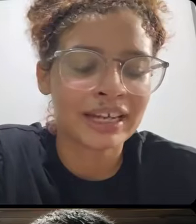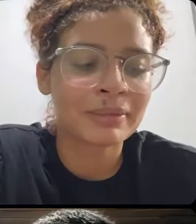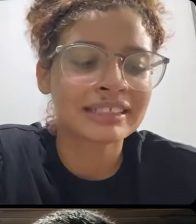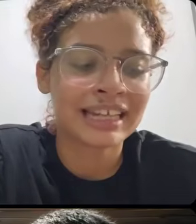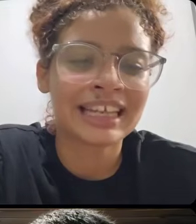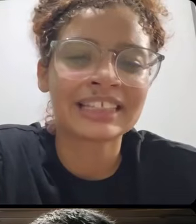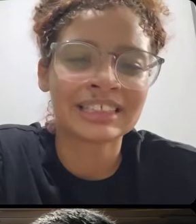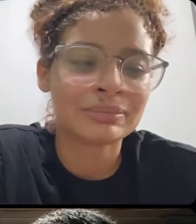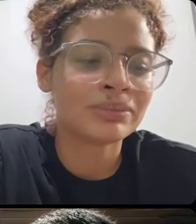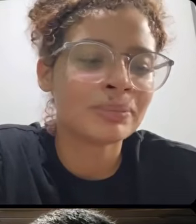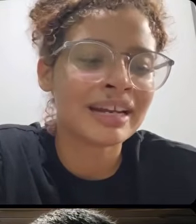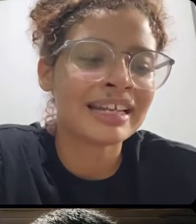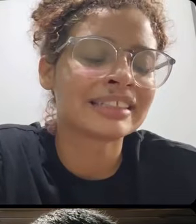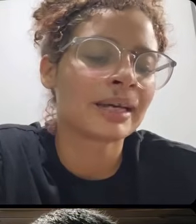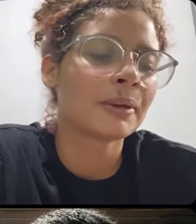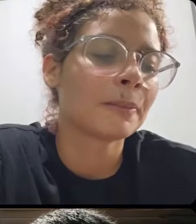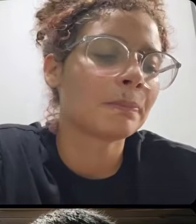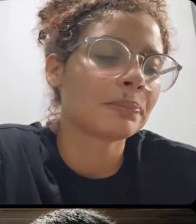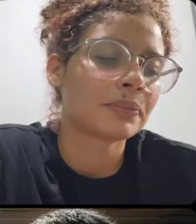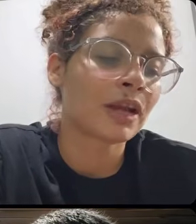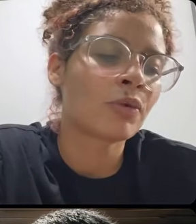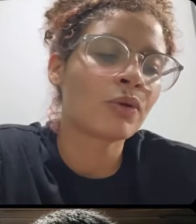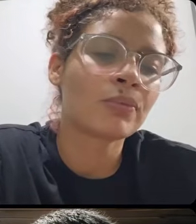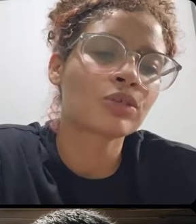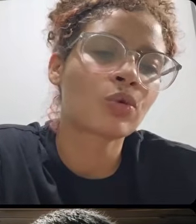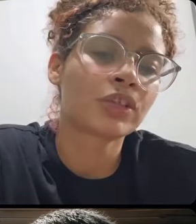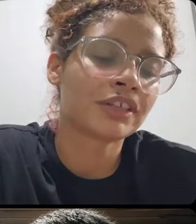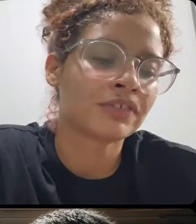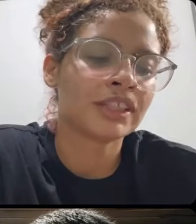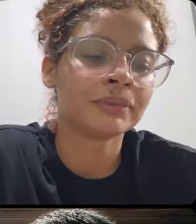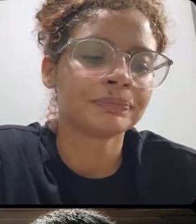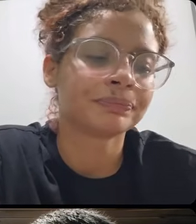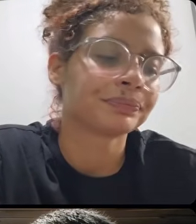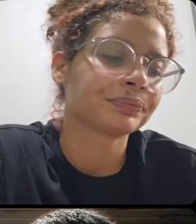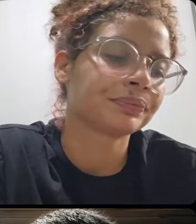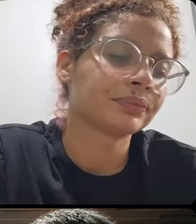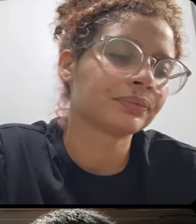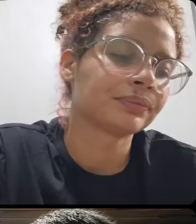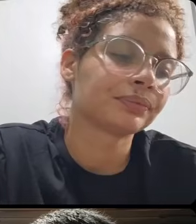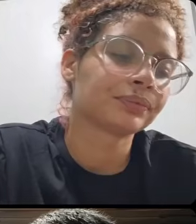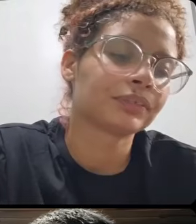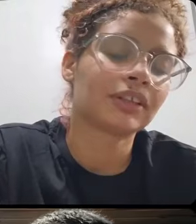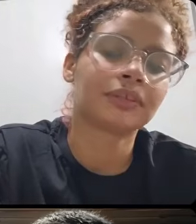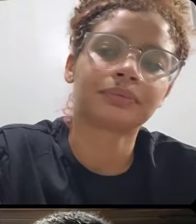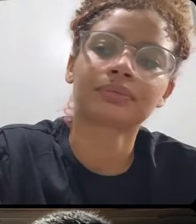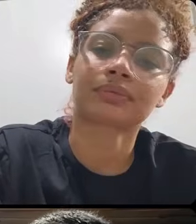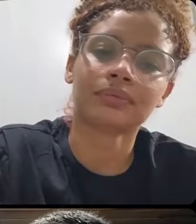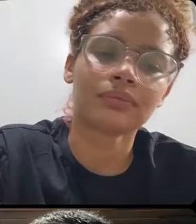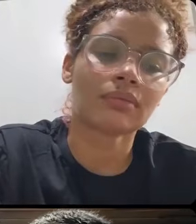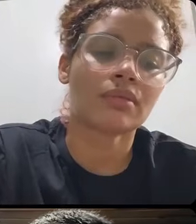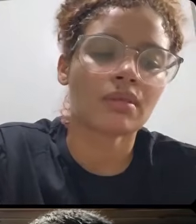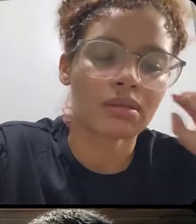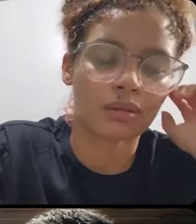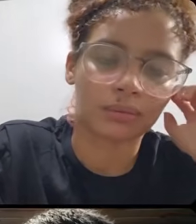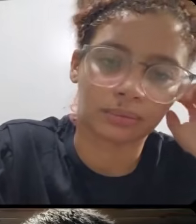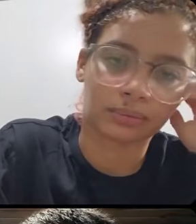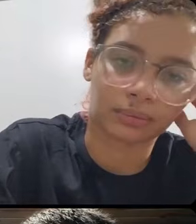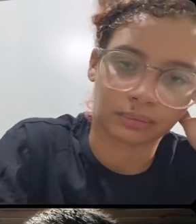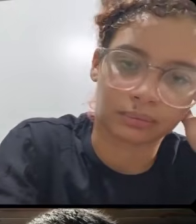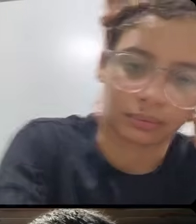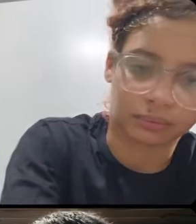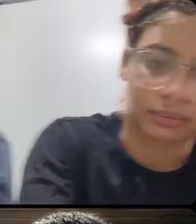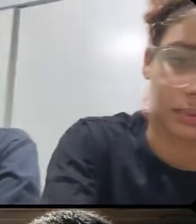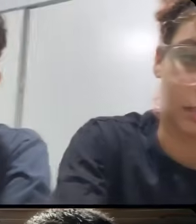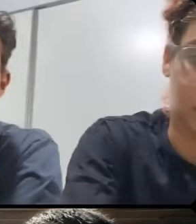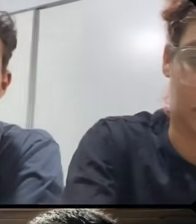mais. Porque ele de beleza, sabe? É compromisso com outra vida. Verdade. E